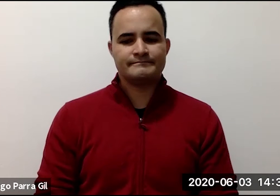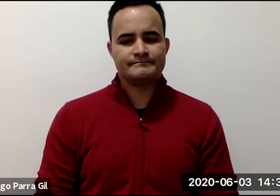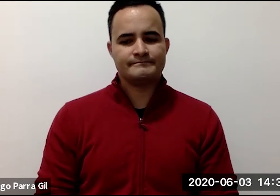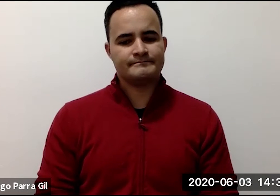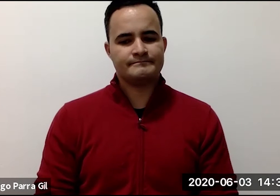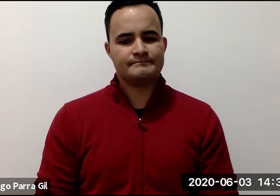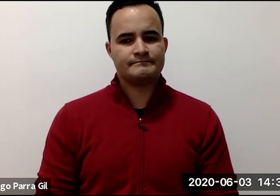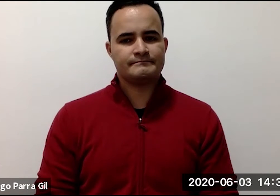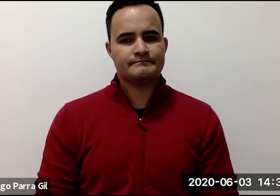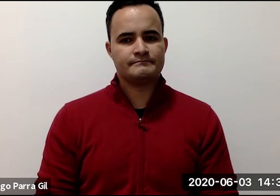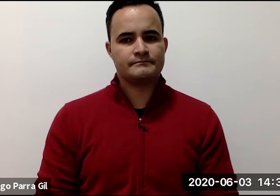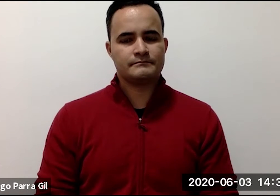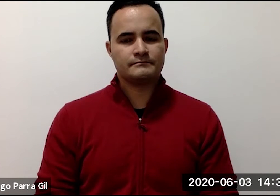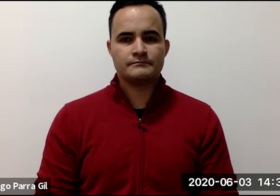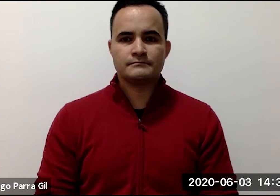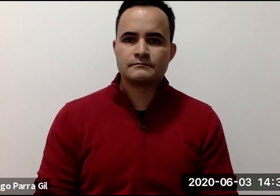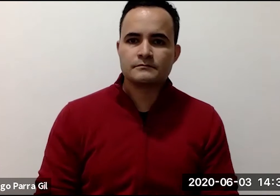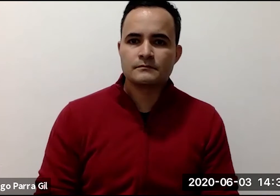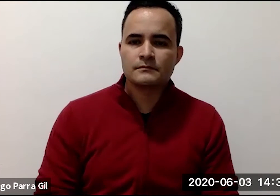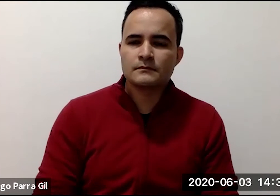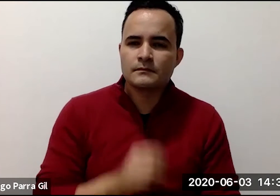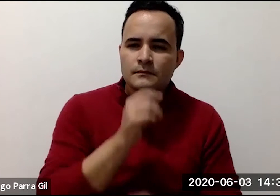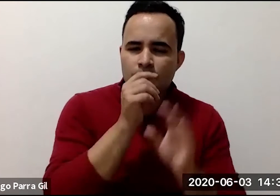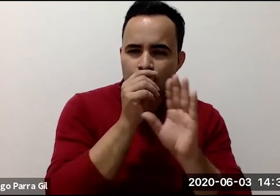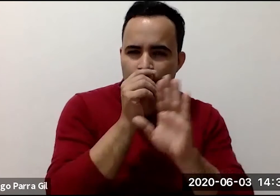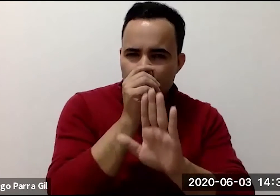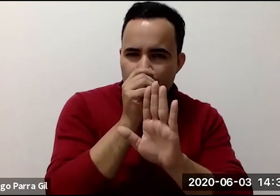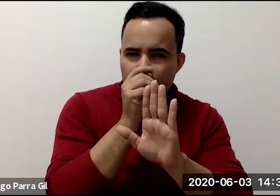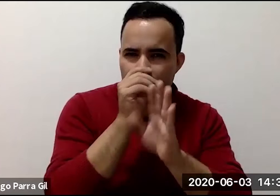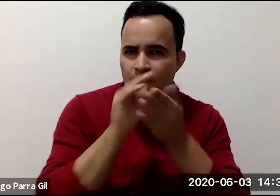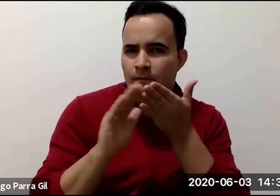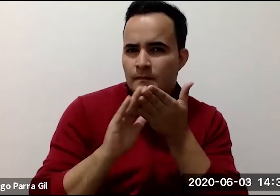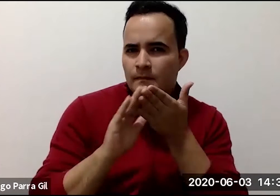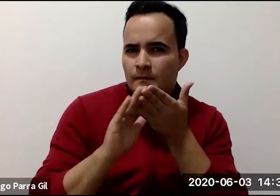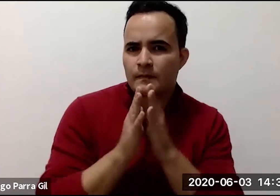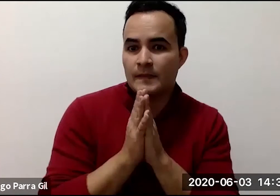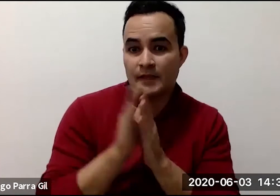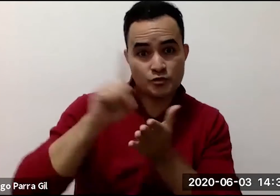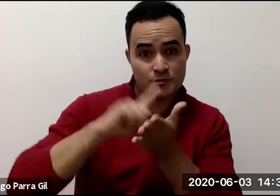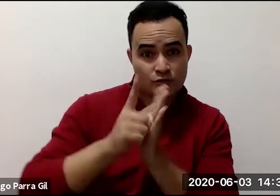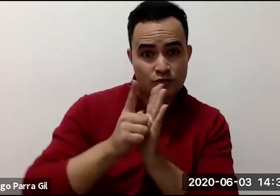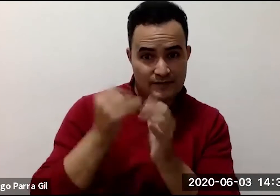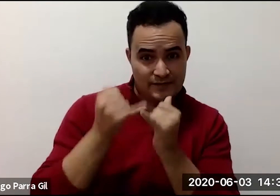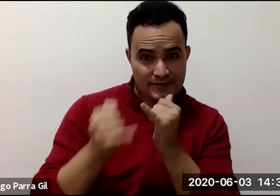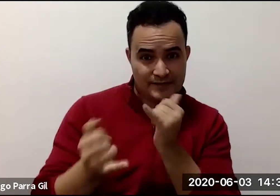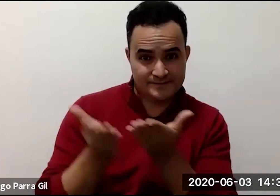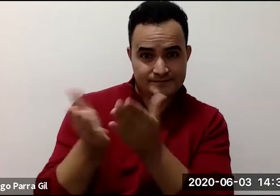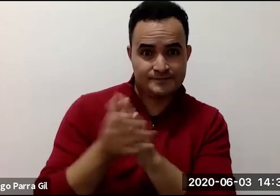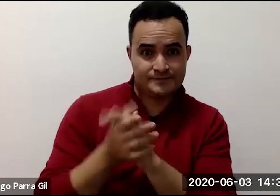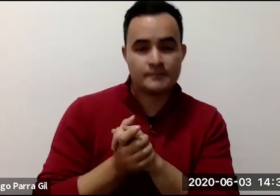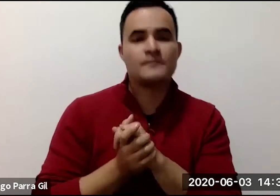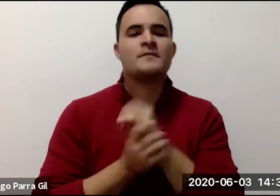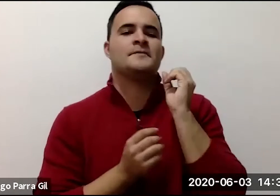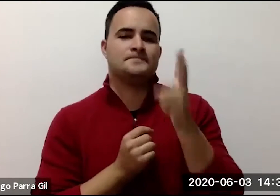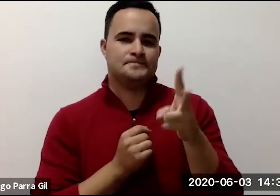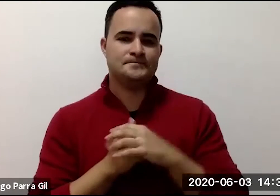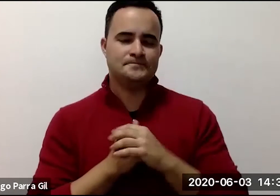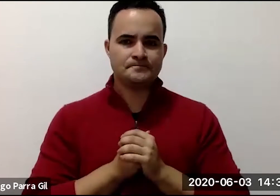Y Diana, pues, ajá. Qué pena. Te Sí, quedan está bien. Dos minuticos. Listo. Sí, está bien. Okay. Y